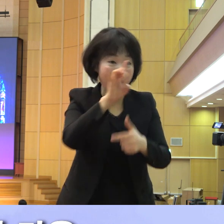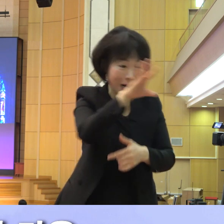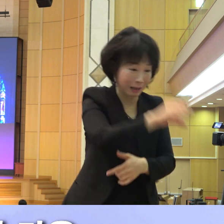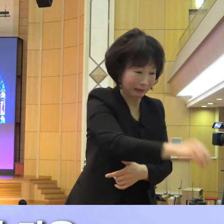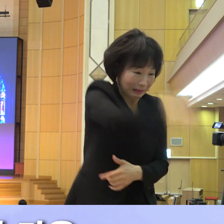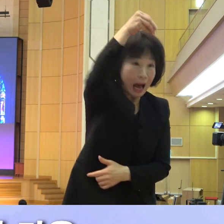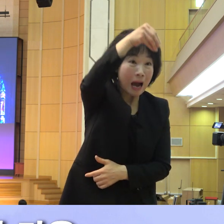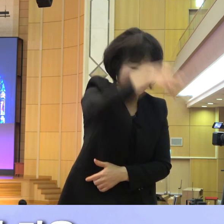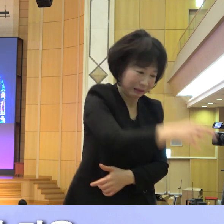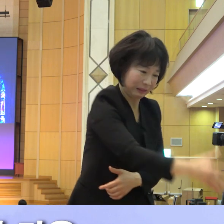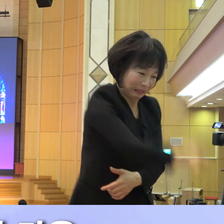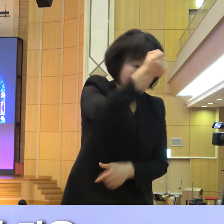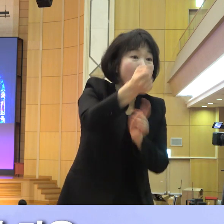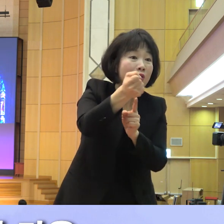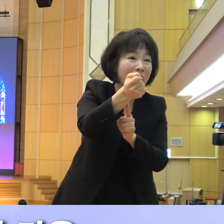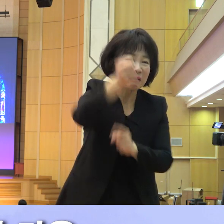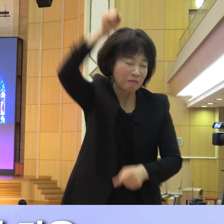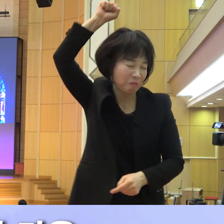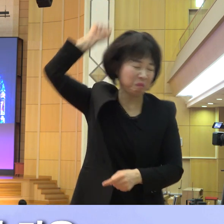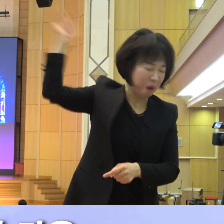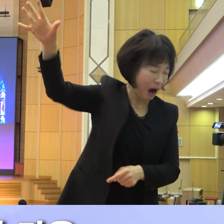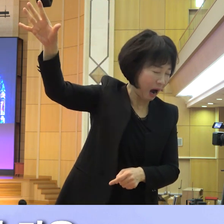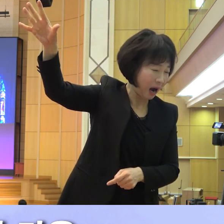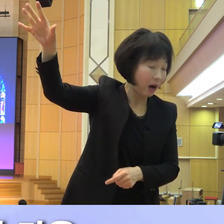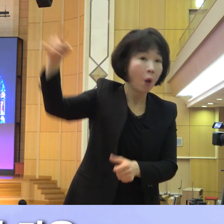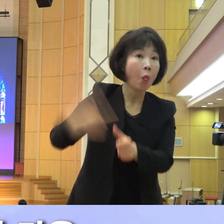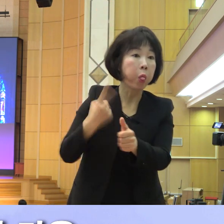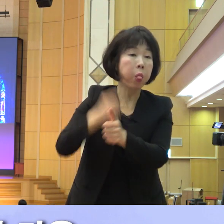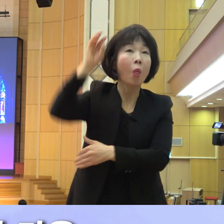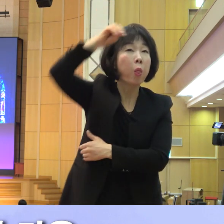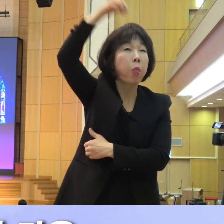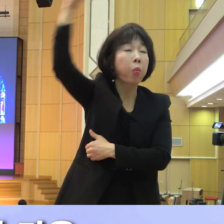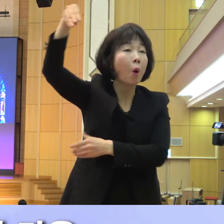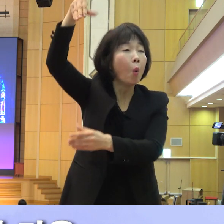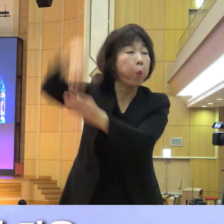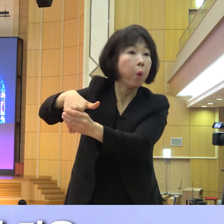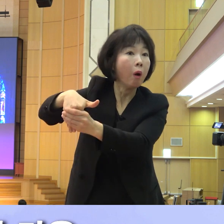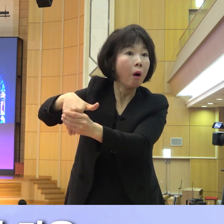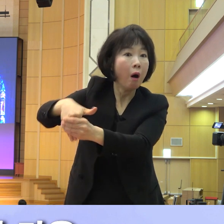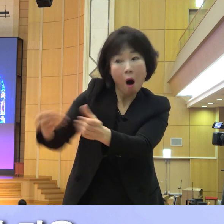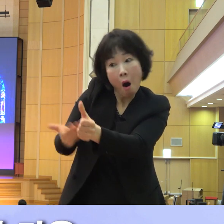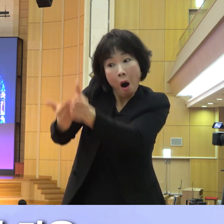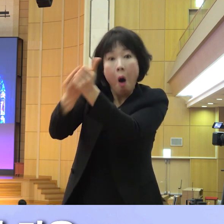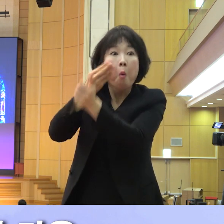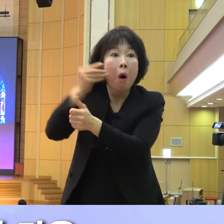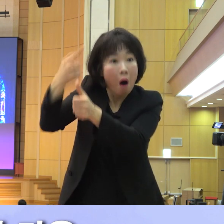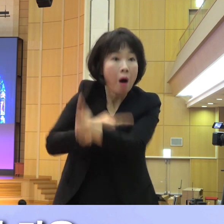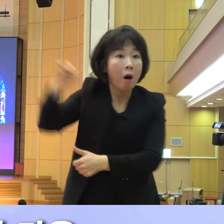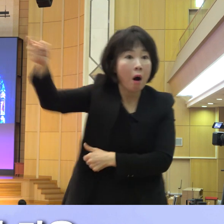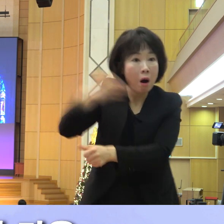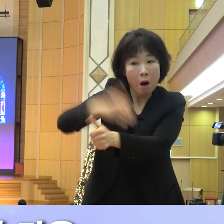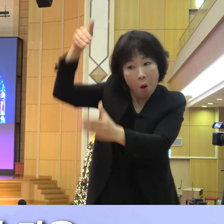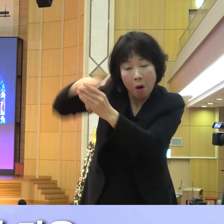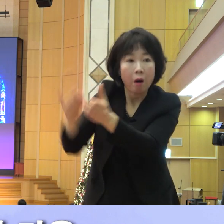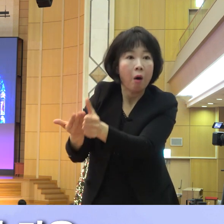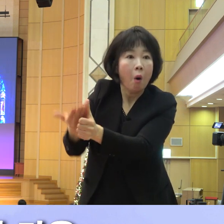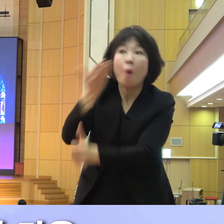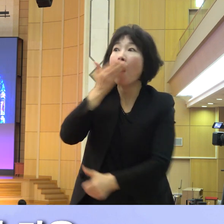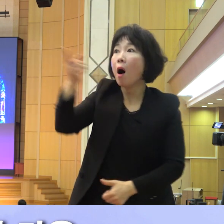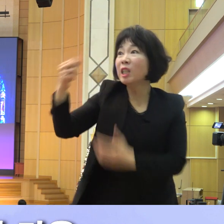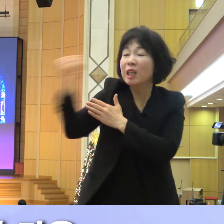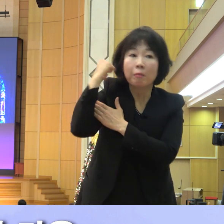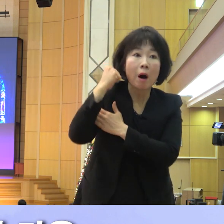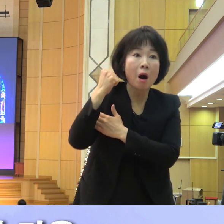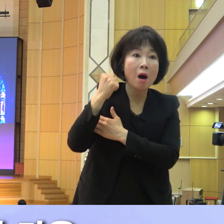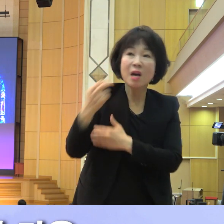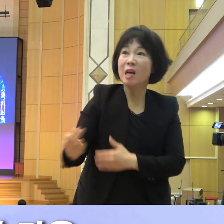그냥 던져버려도 다시 뿌리를 받고 살아나는 것이 어린 감람나무라고 합니다. 이